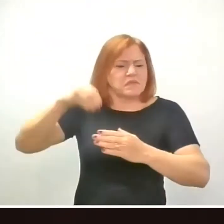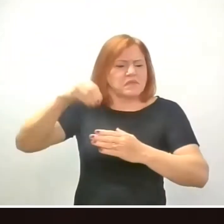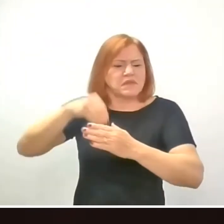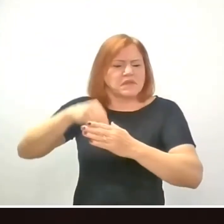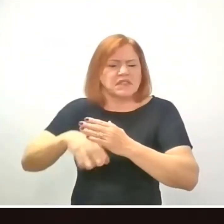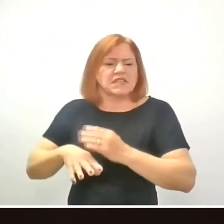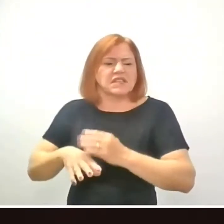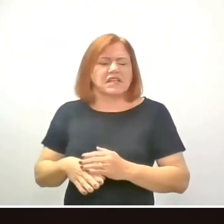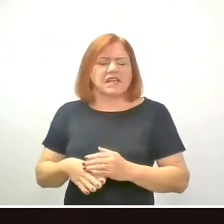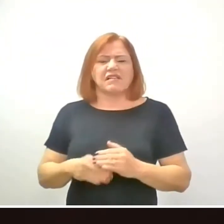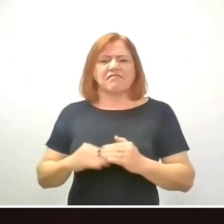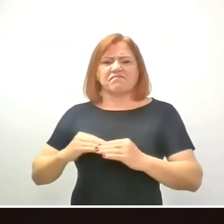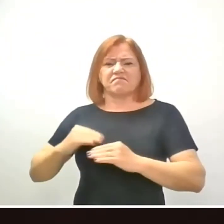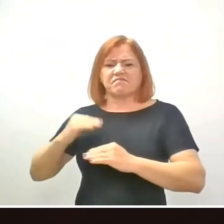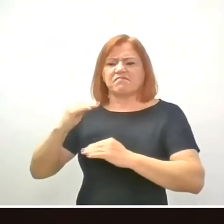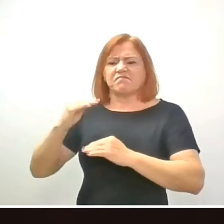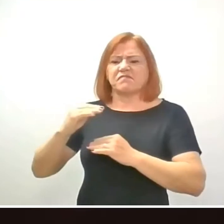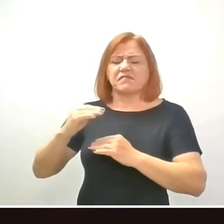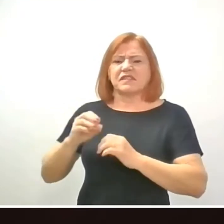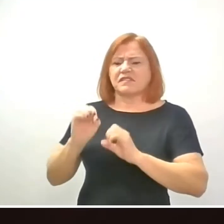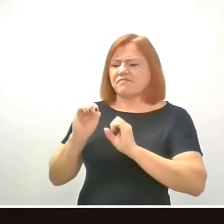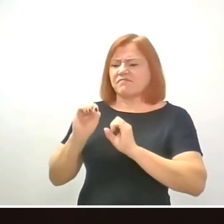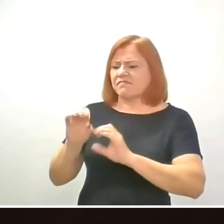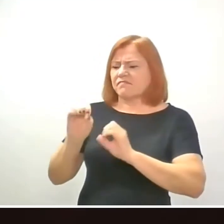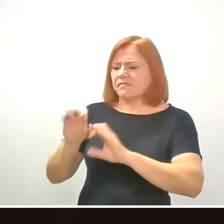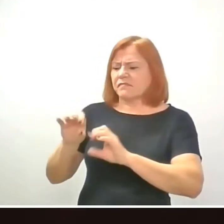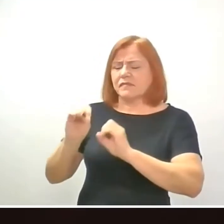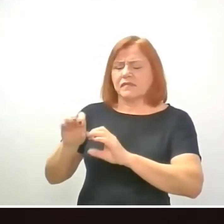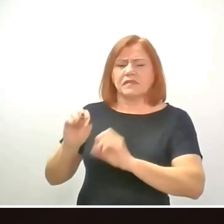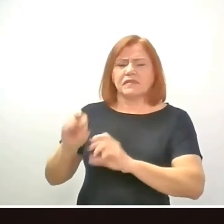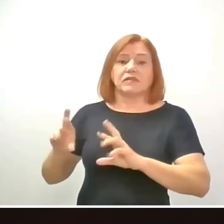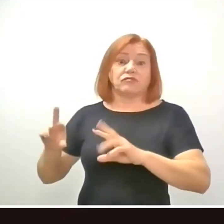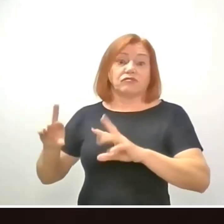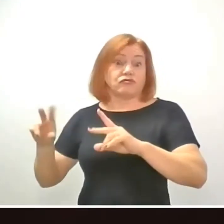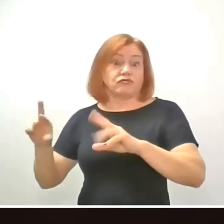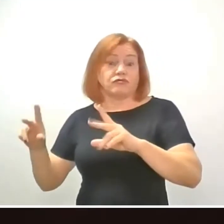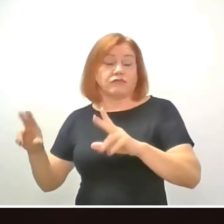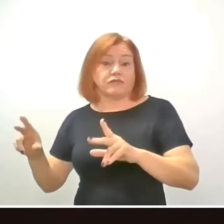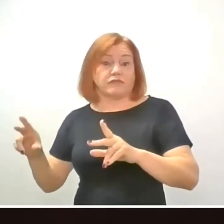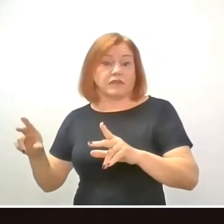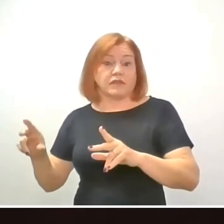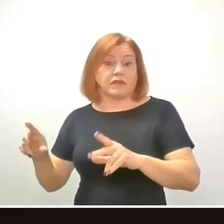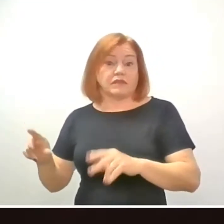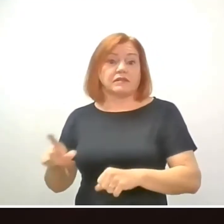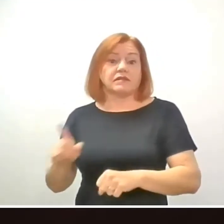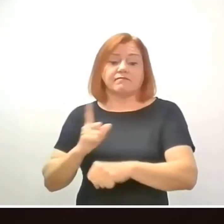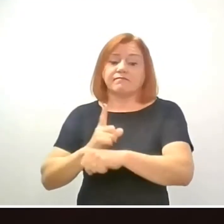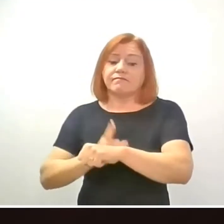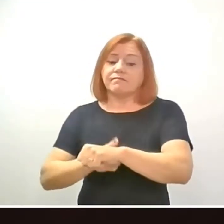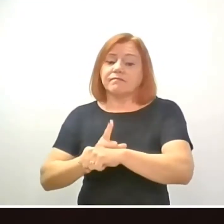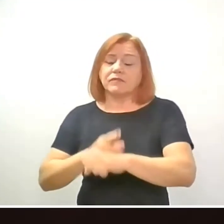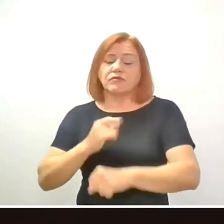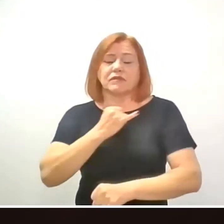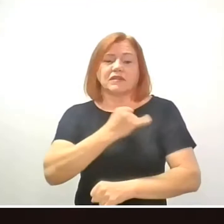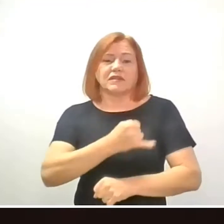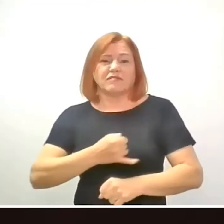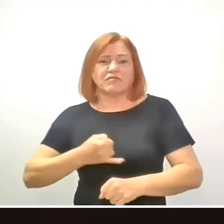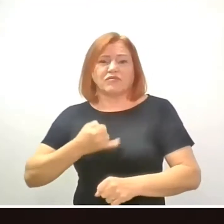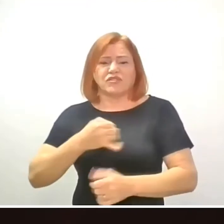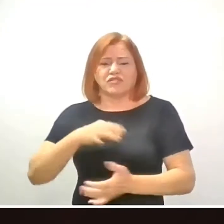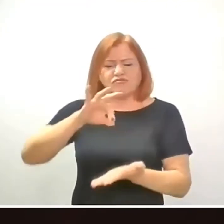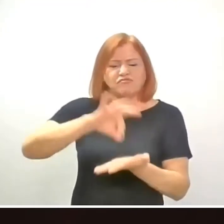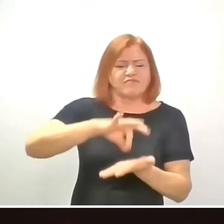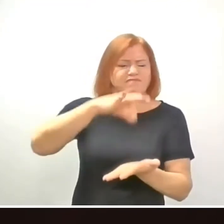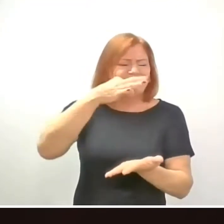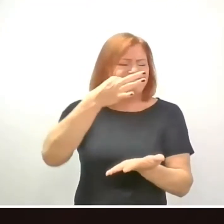estava já de partida, e no tempo de João, no final do primeiro século, já muitas heresias já